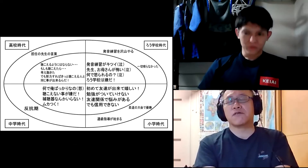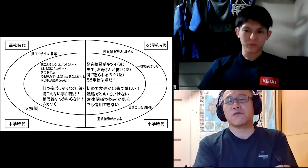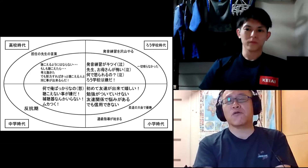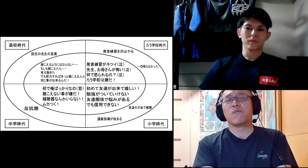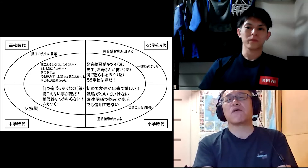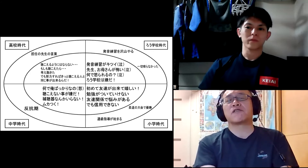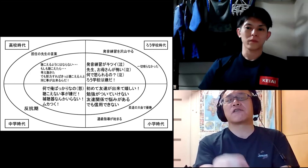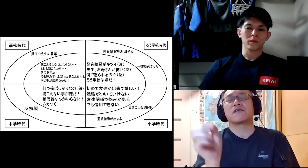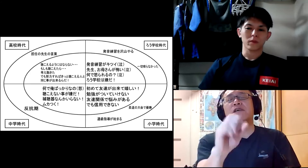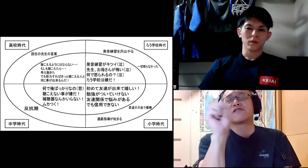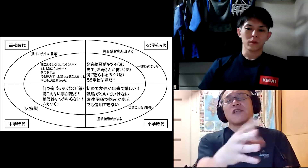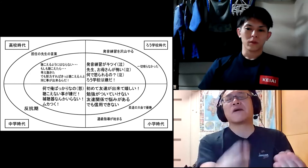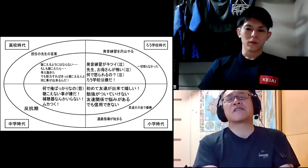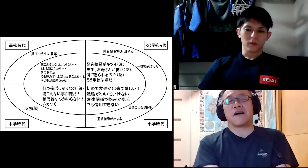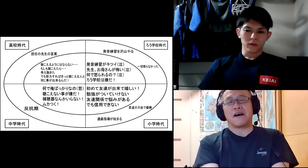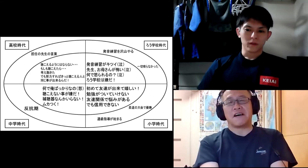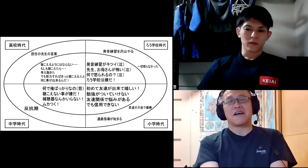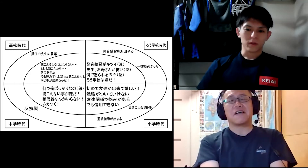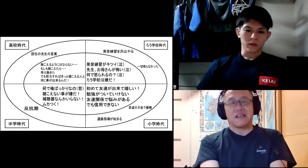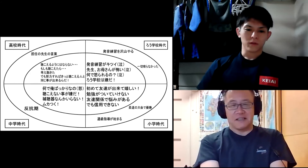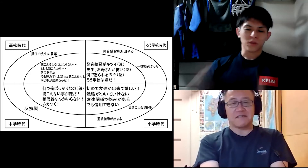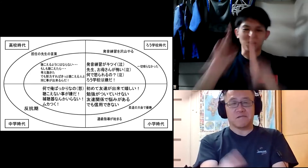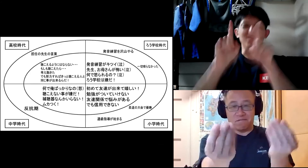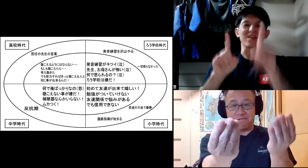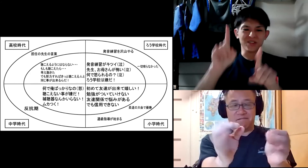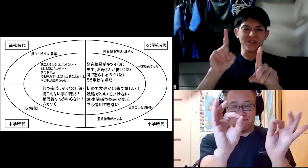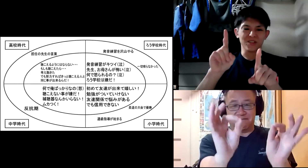実際補聴器をゴミ箱に捨てました。